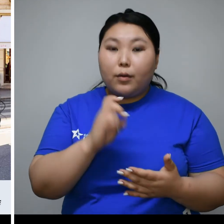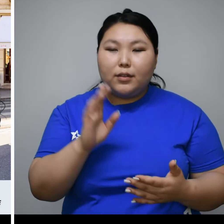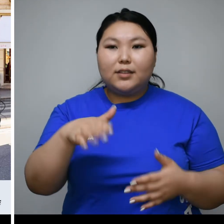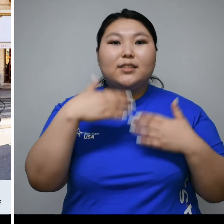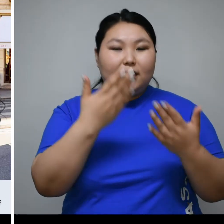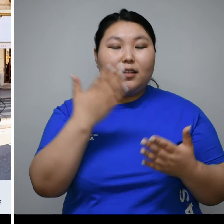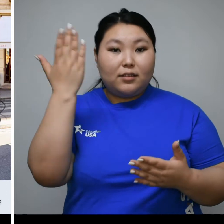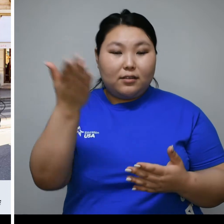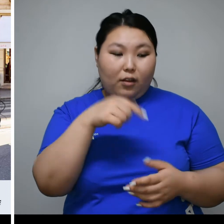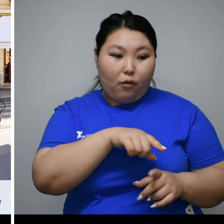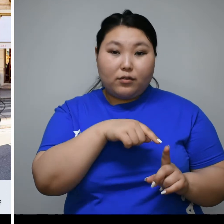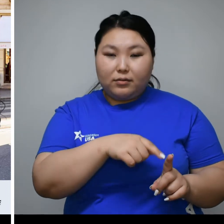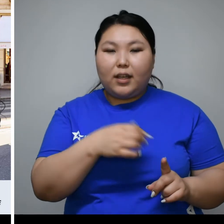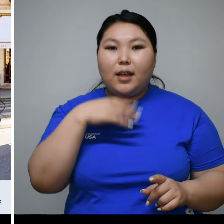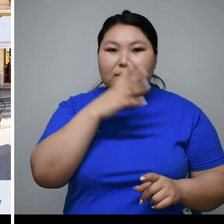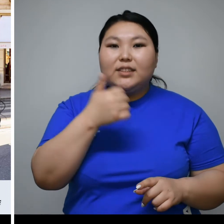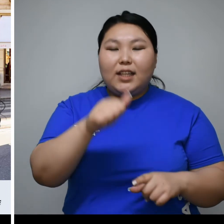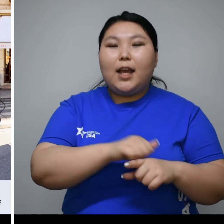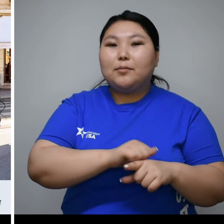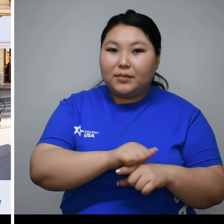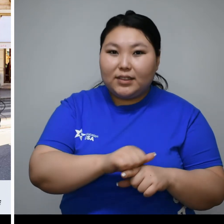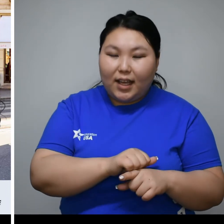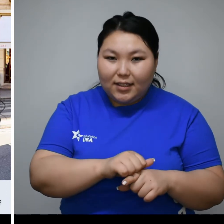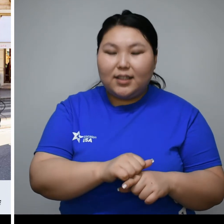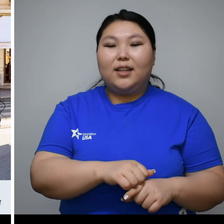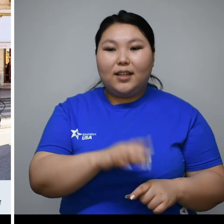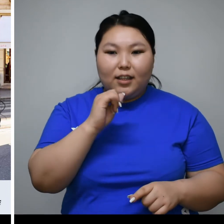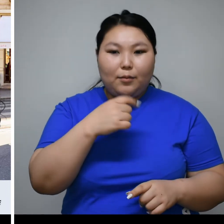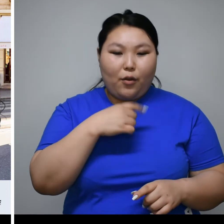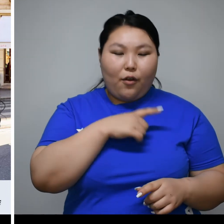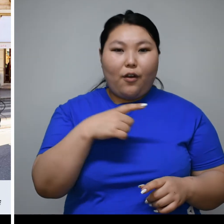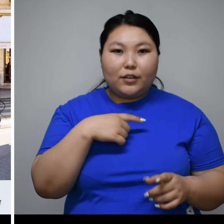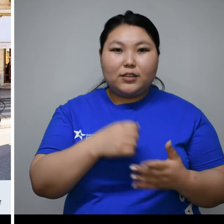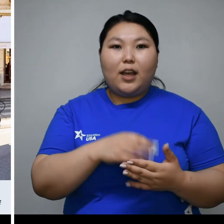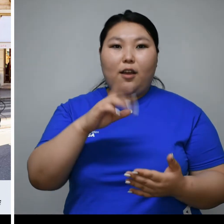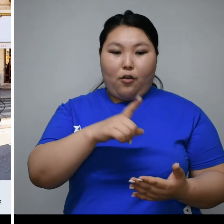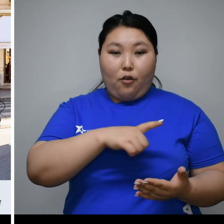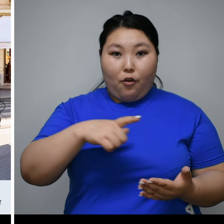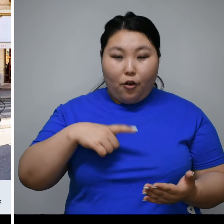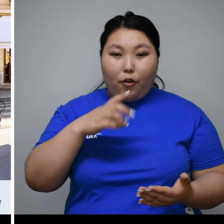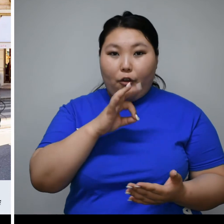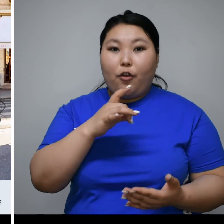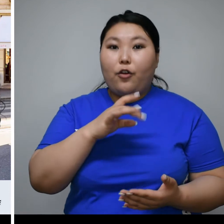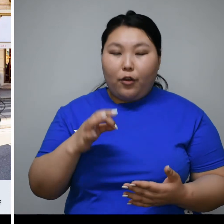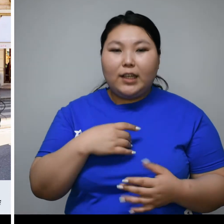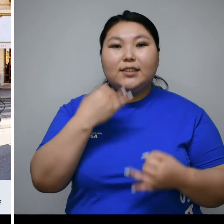болохоор та тэрийгээ яг сайн бэлтгээд тэгээд яг автентик яг